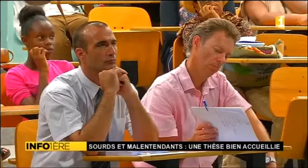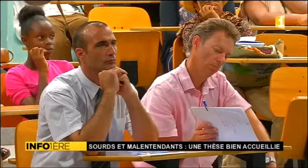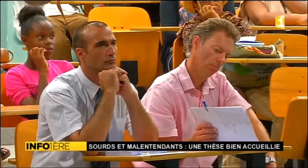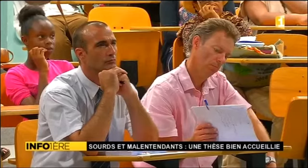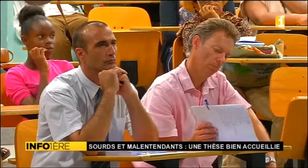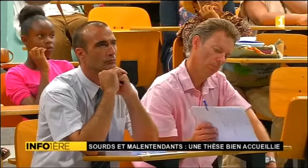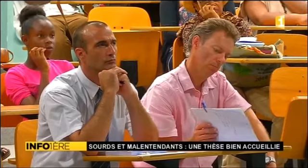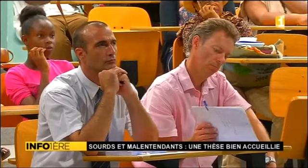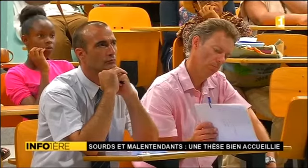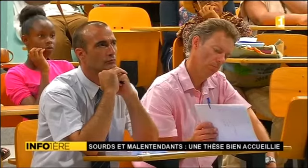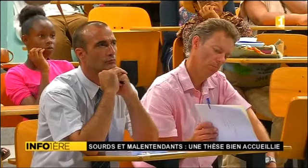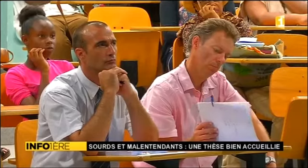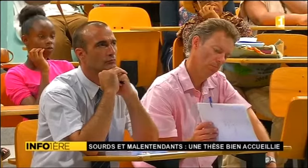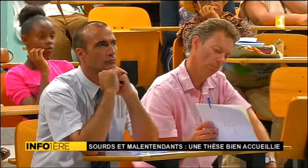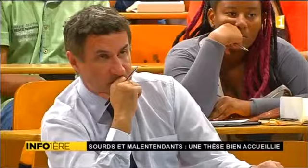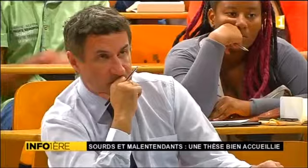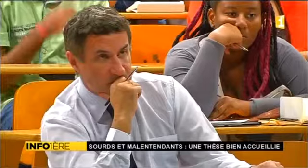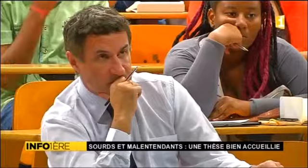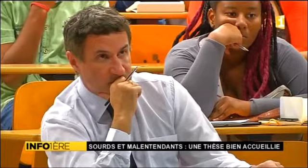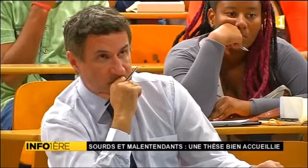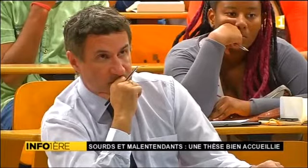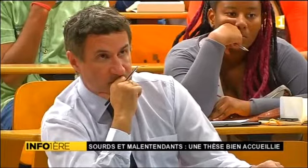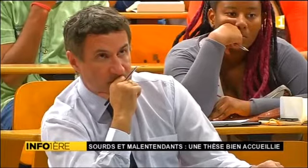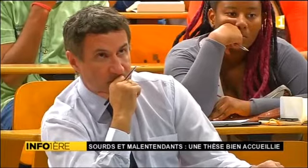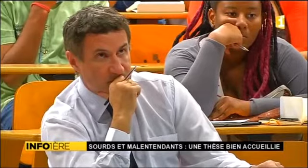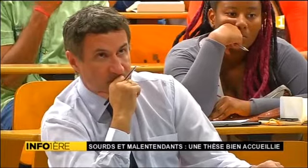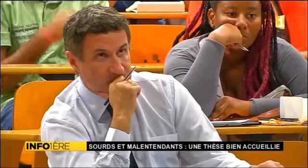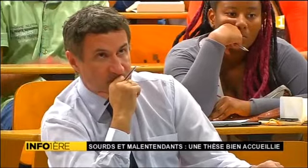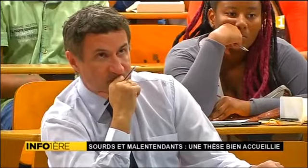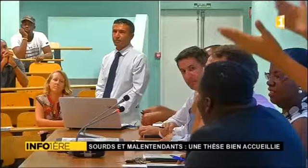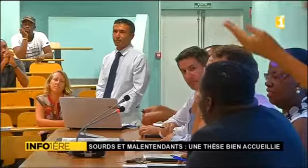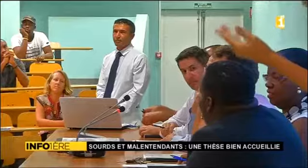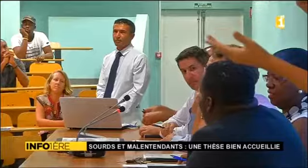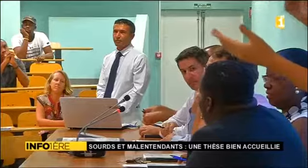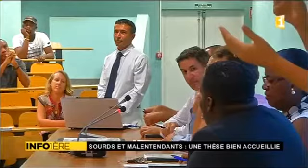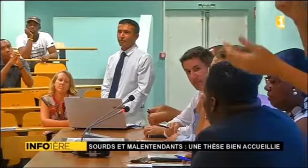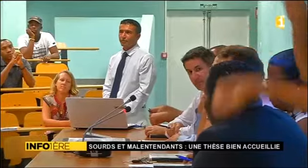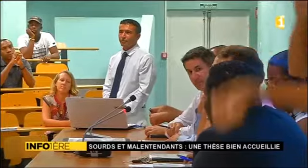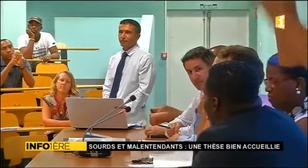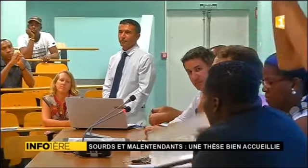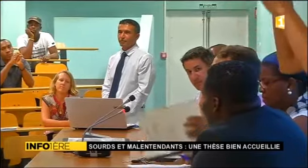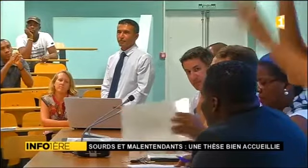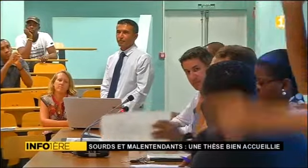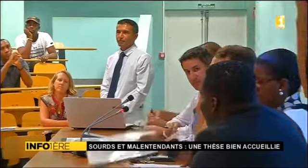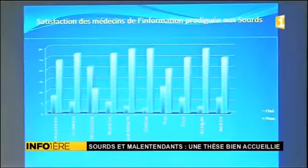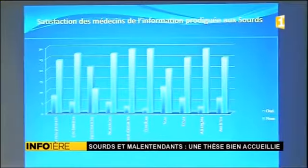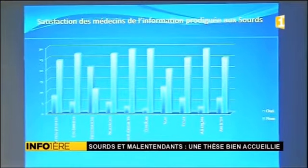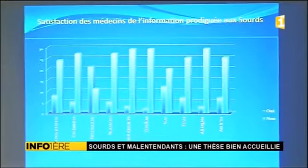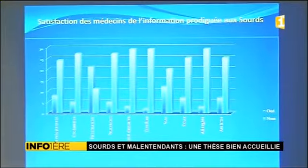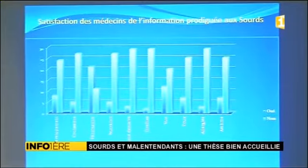docteurs et professeurs, qu'il y a un manque flagrant de communication entre des patients, enfants sourds ou malentendants et leur médecin généraliste.